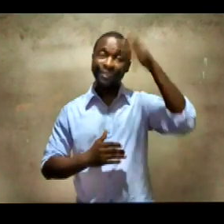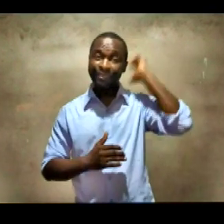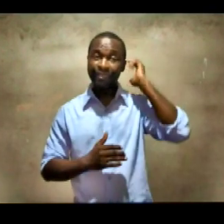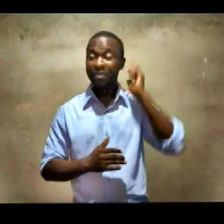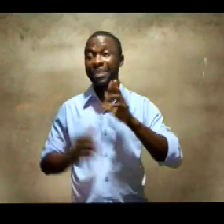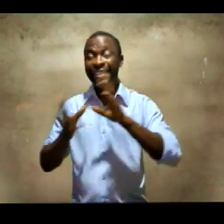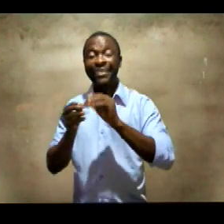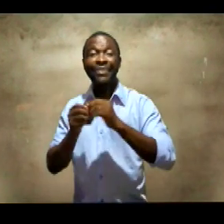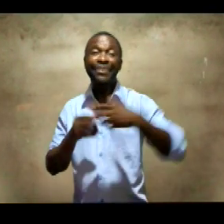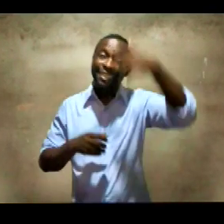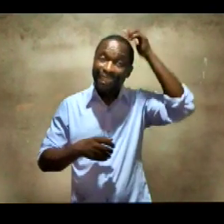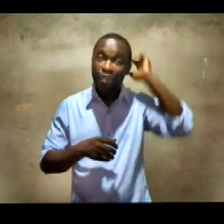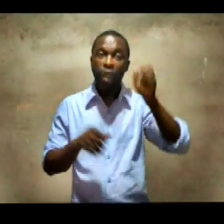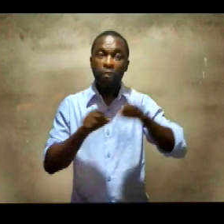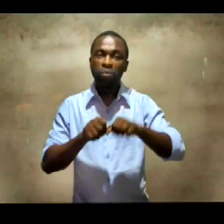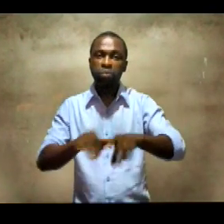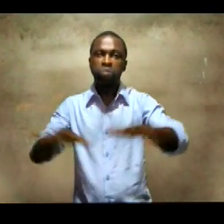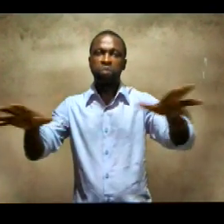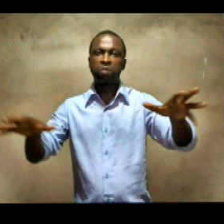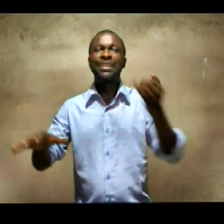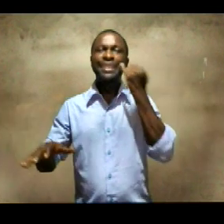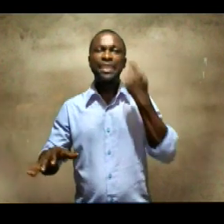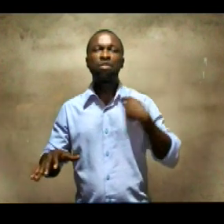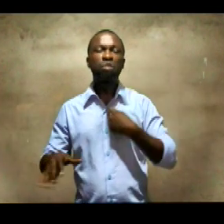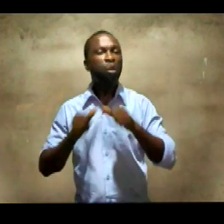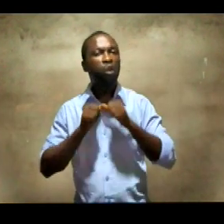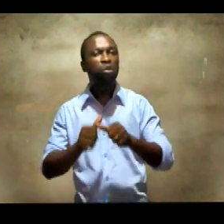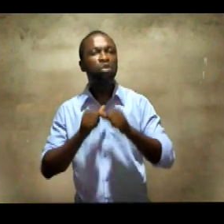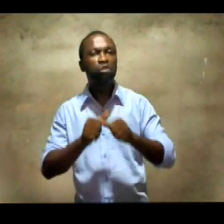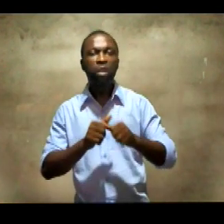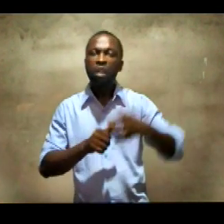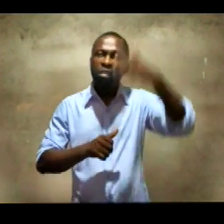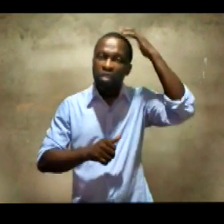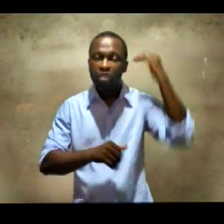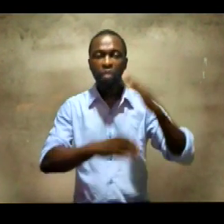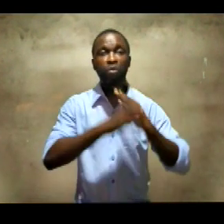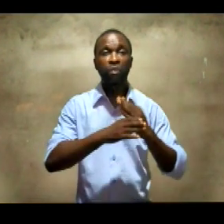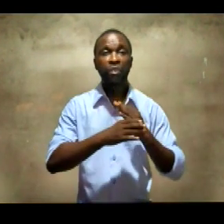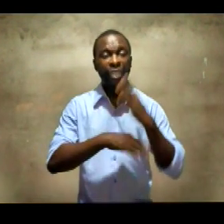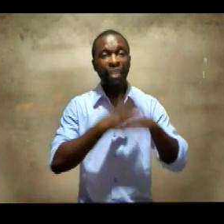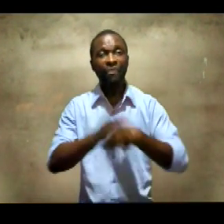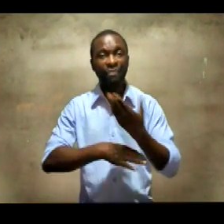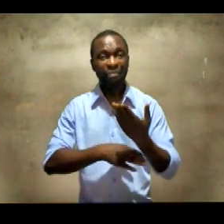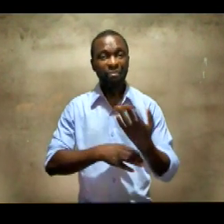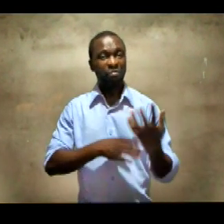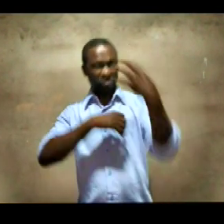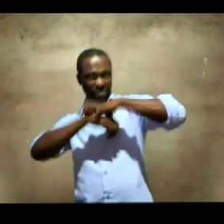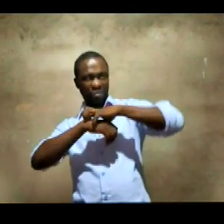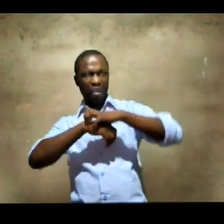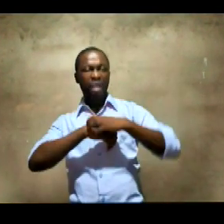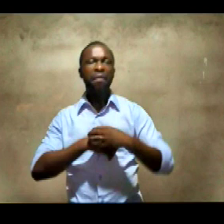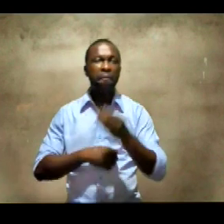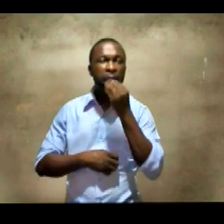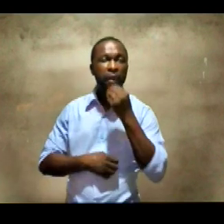ces lions, nos enfants continueront à les voir, et les générations futures continueront à les voir et à protéger les lions grâce à l'éducation